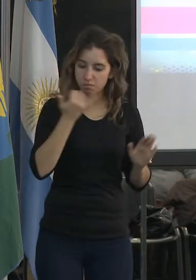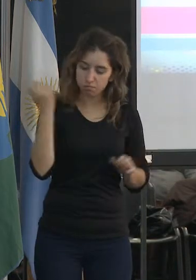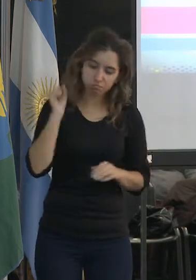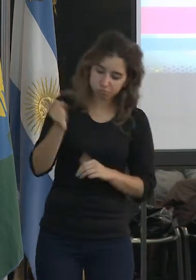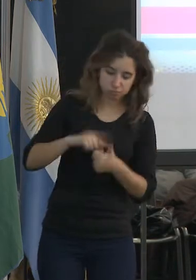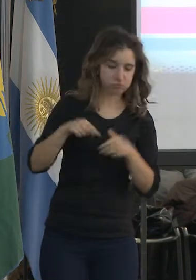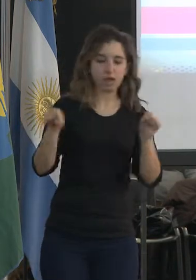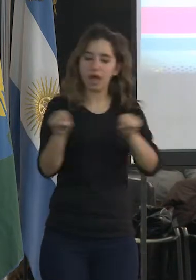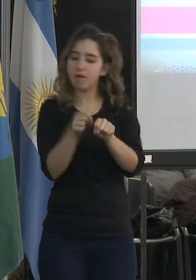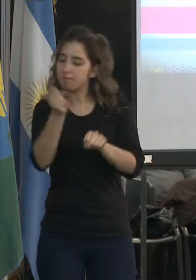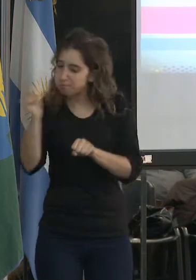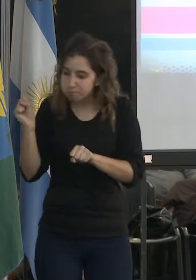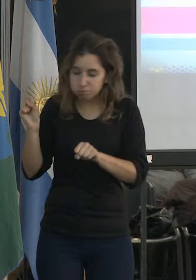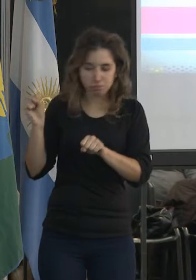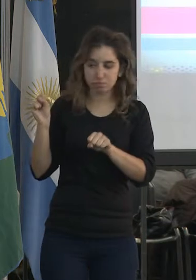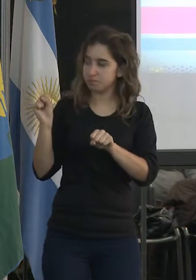que tenemos.